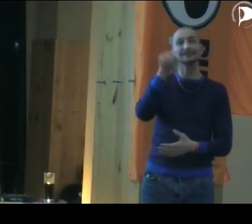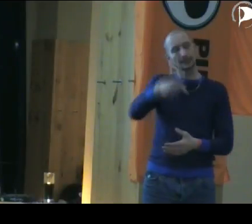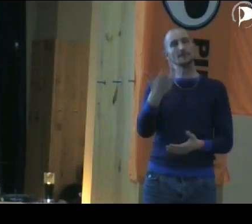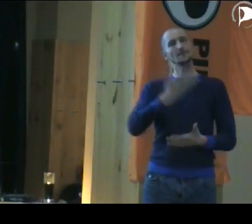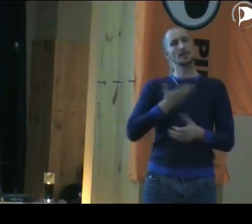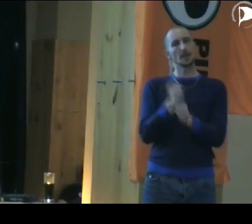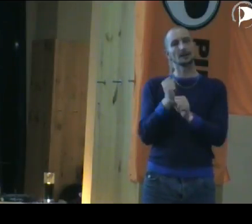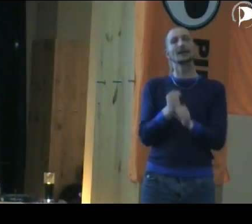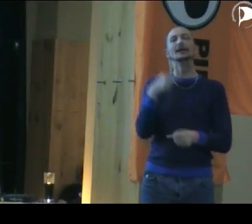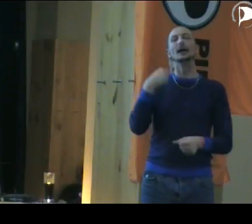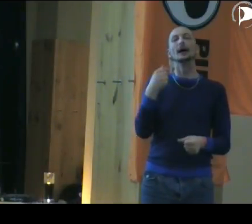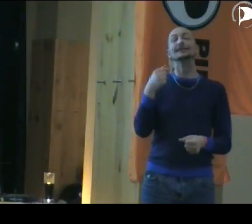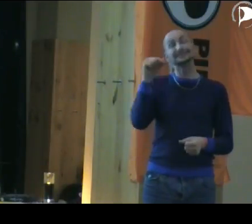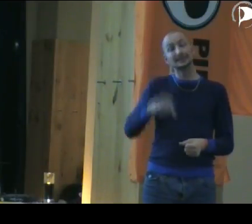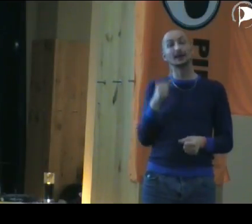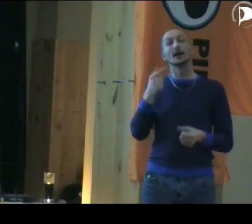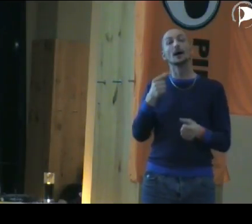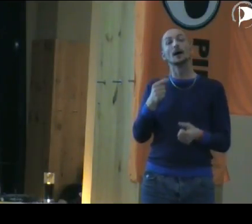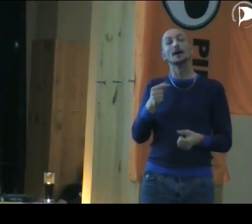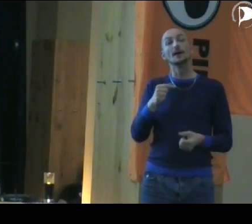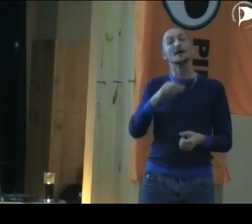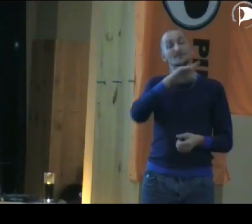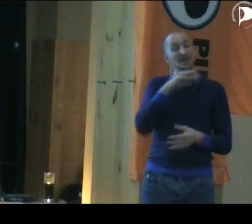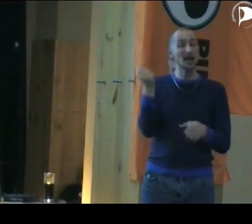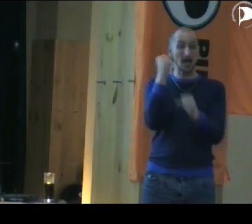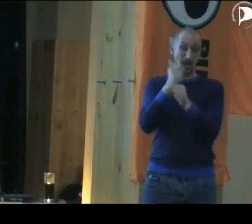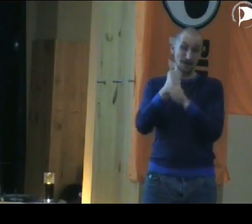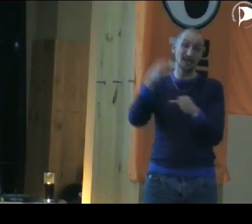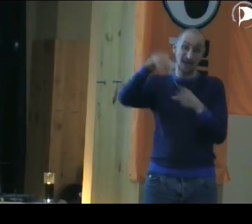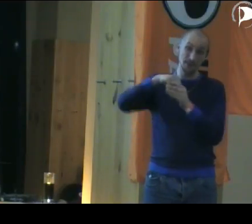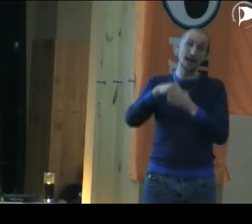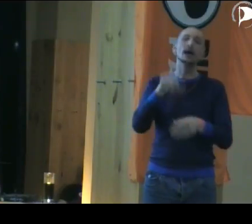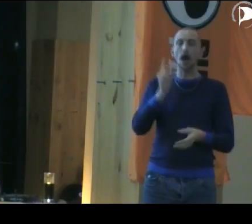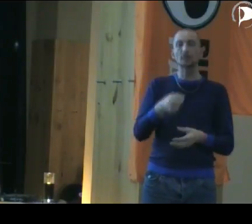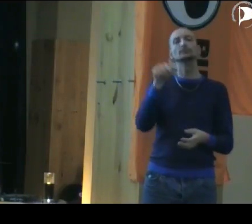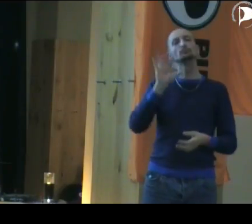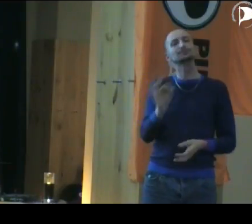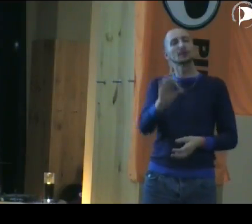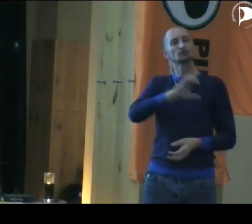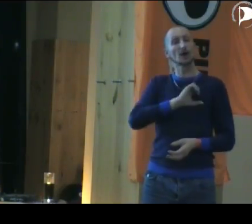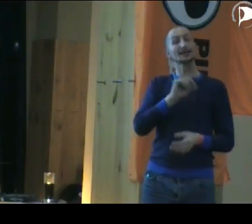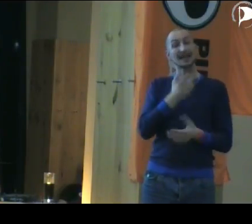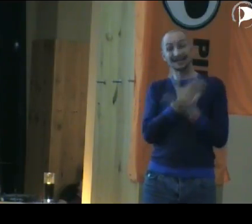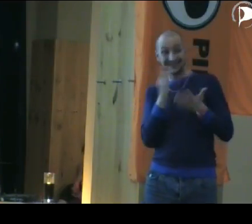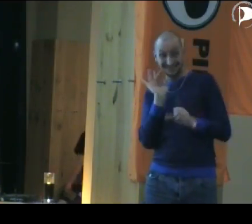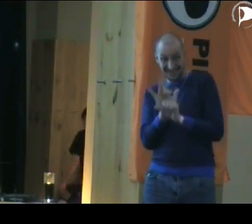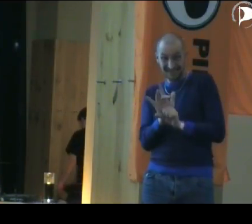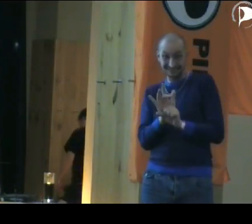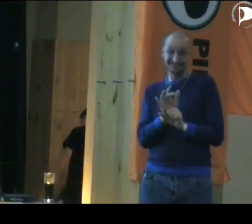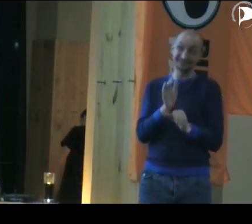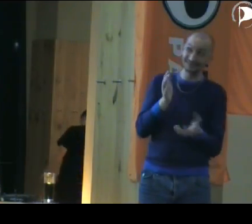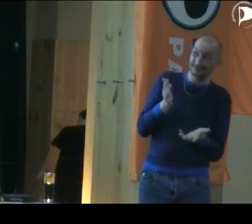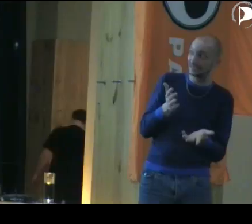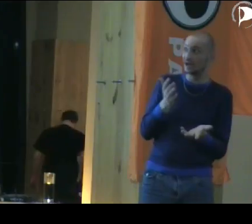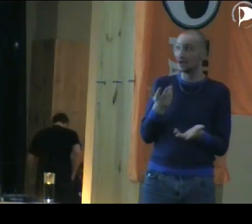wohin sich für das wahnsinnig viel versprechen ich glaube dass so viel arbeit kommen und was dagegen spricht oder nicht